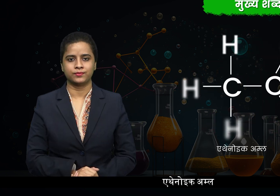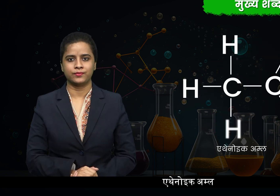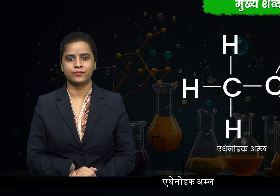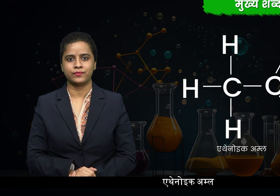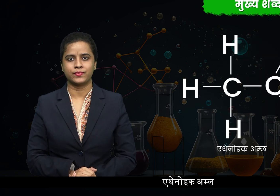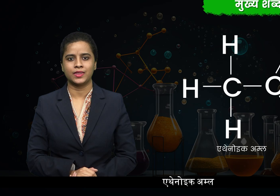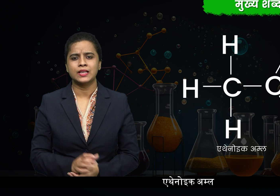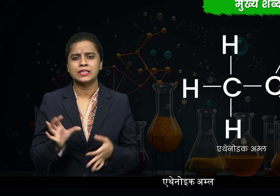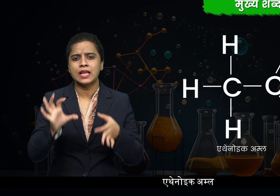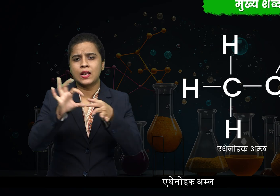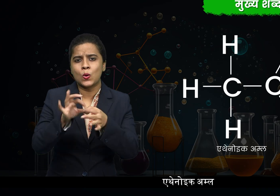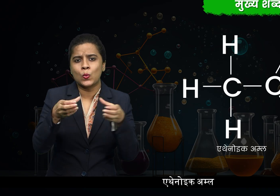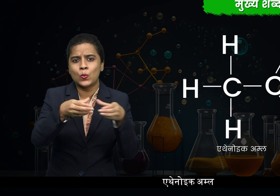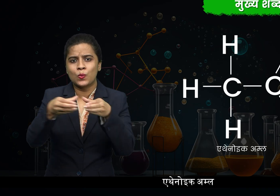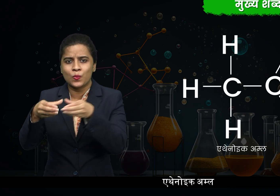एथेनॉइड अम्ल,